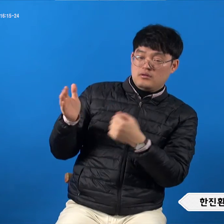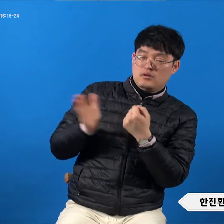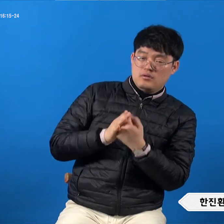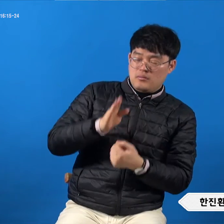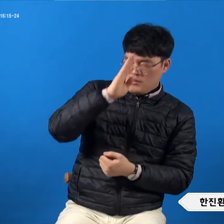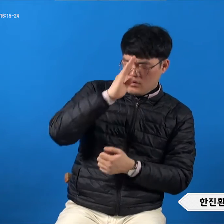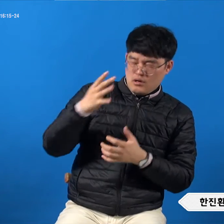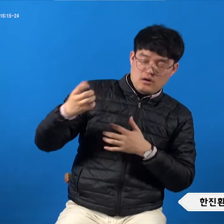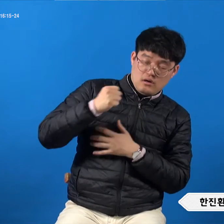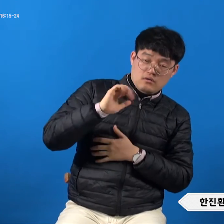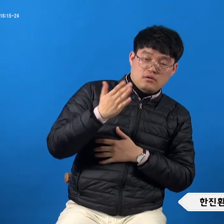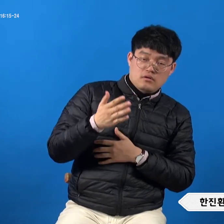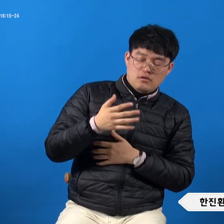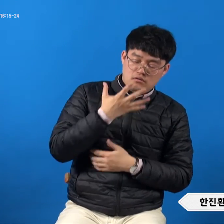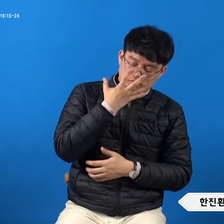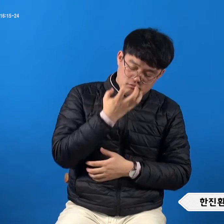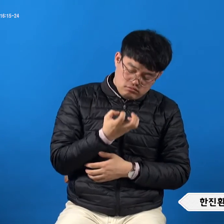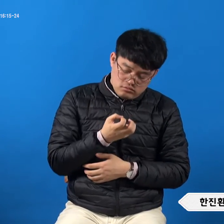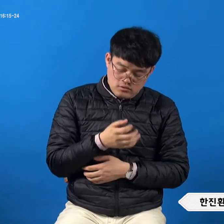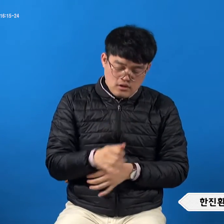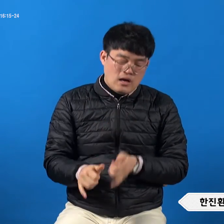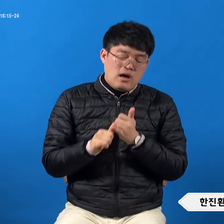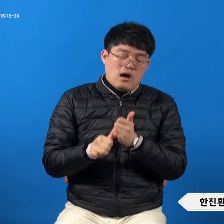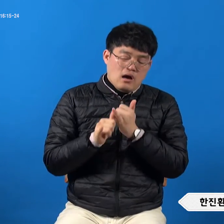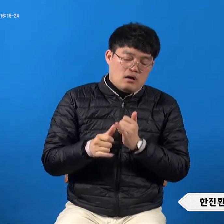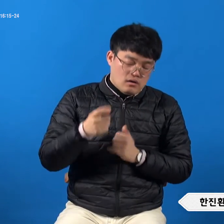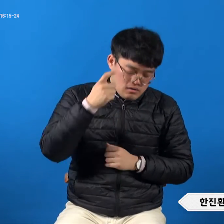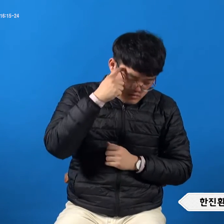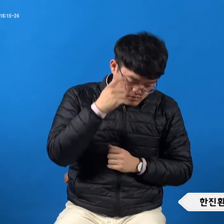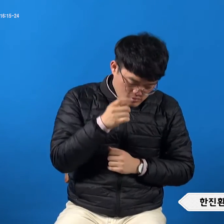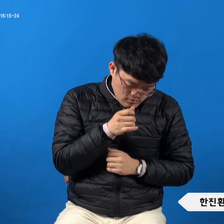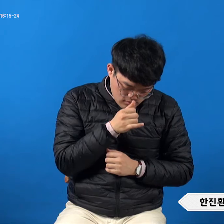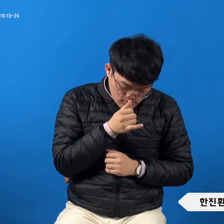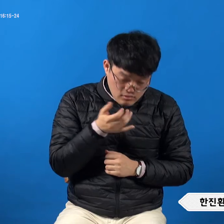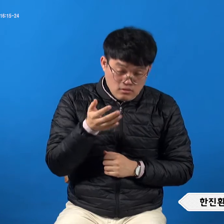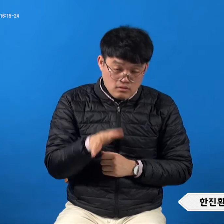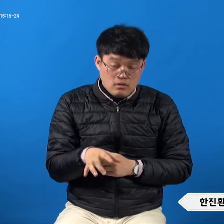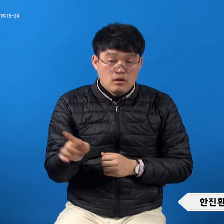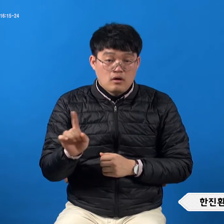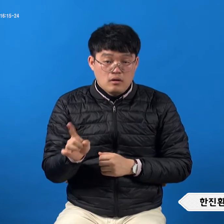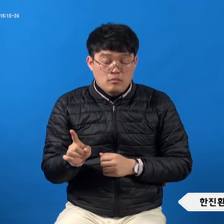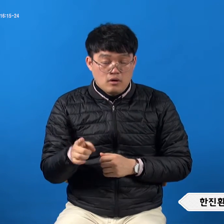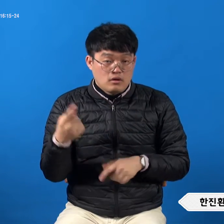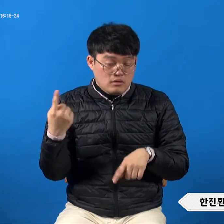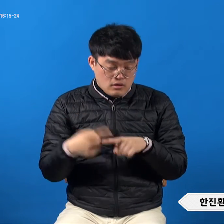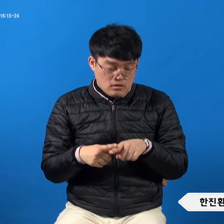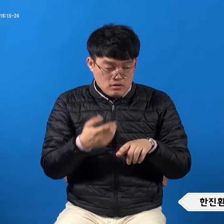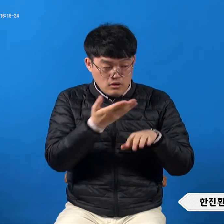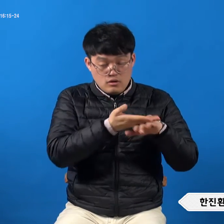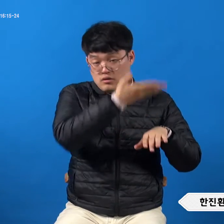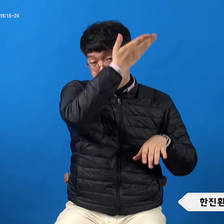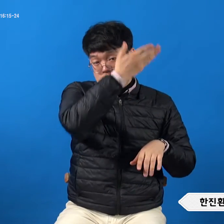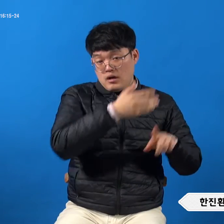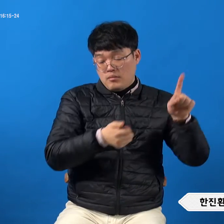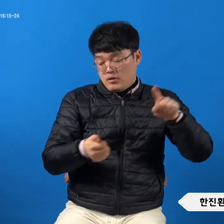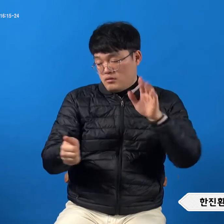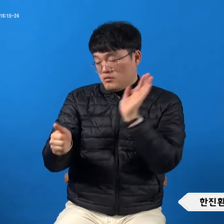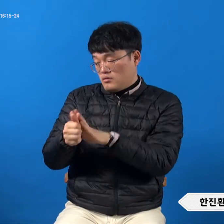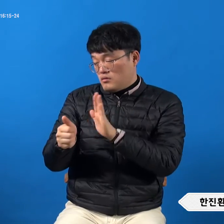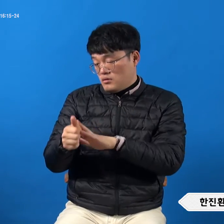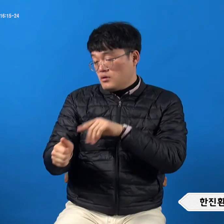겪게 되었습니다. 그런 그 사람을 살려낸 것은 선배의 말 한마디였습니다.